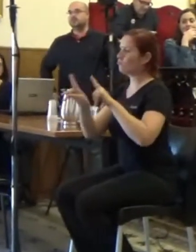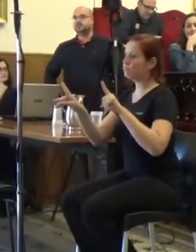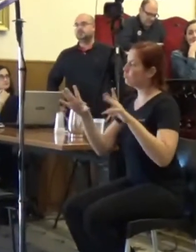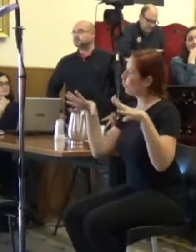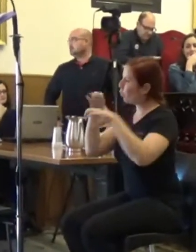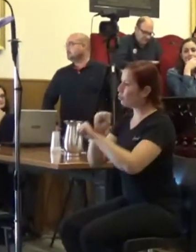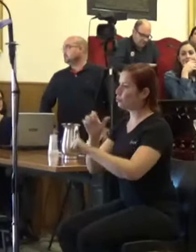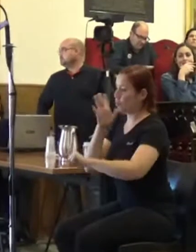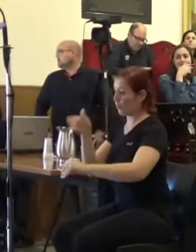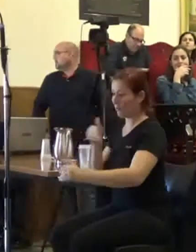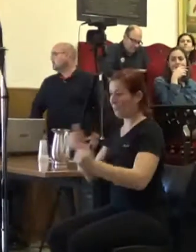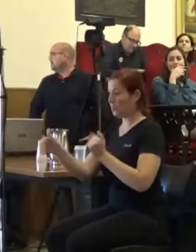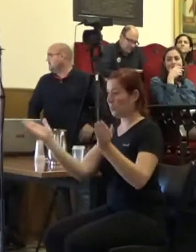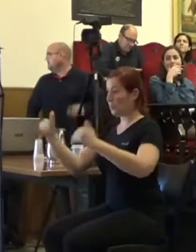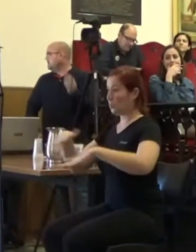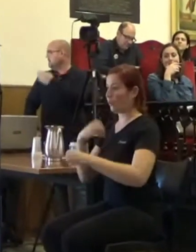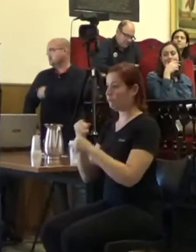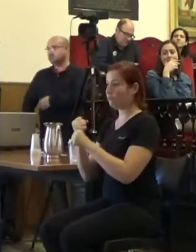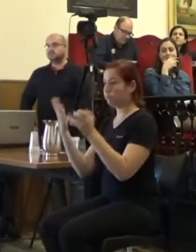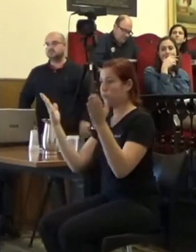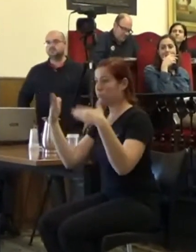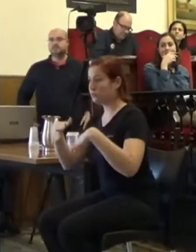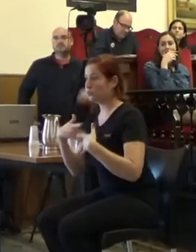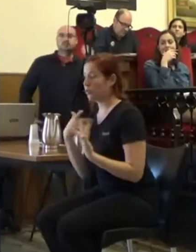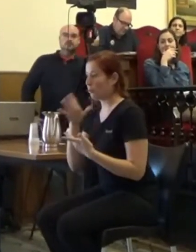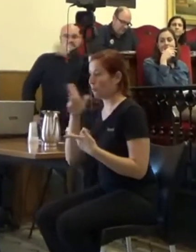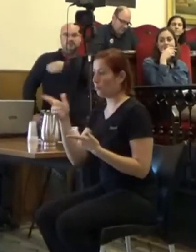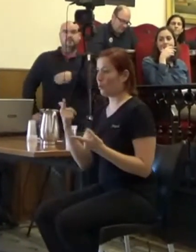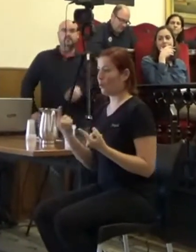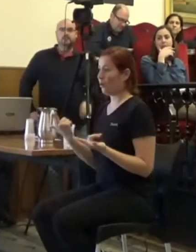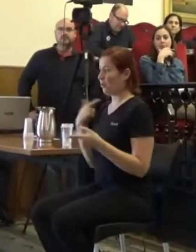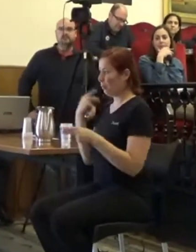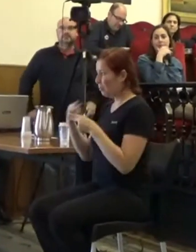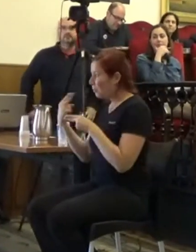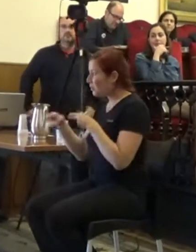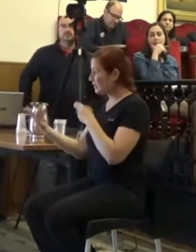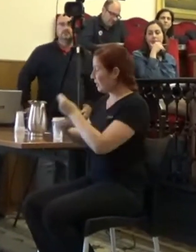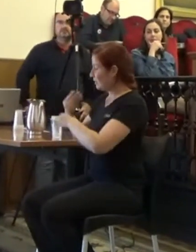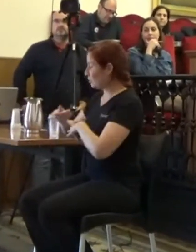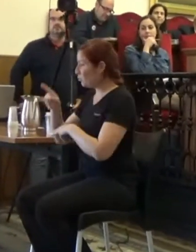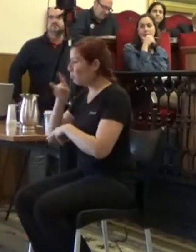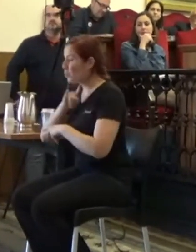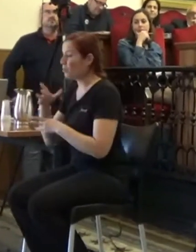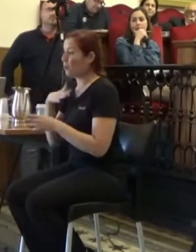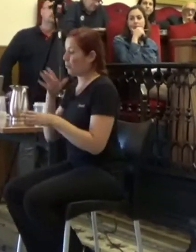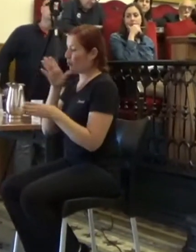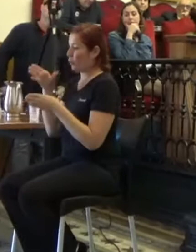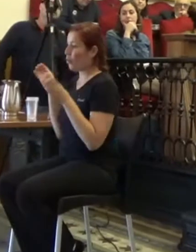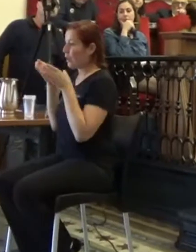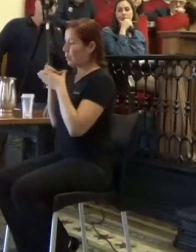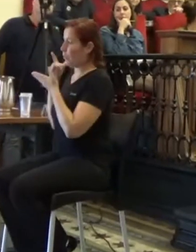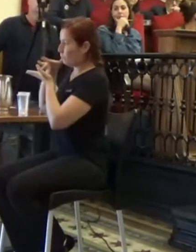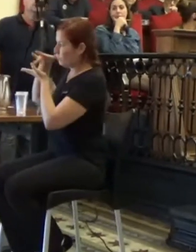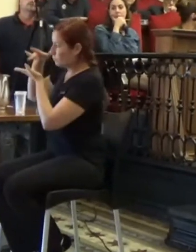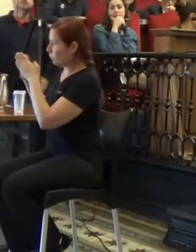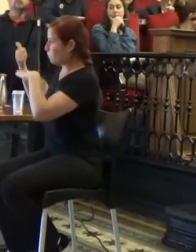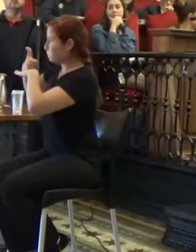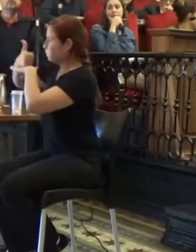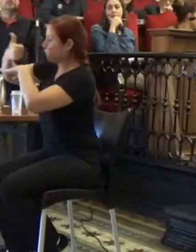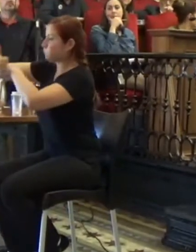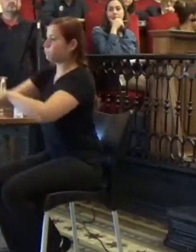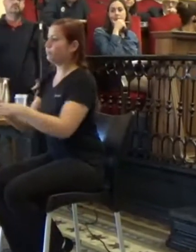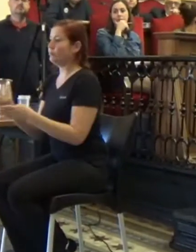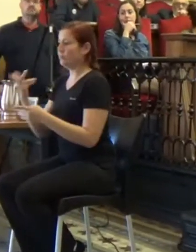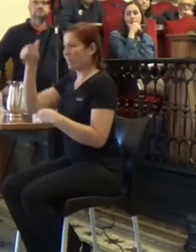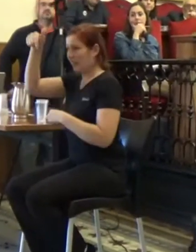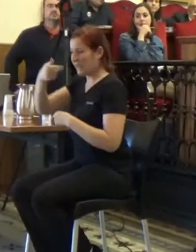por el que trabajar mientras sufrimos las consecuencias de las fracasadas políticas llevadas a cabo por los anteriores equipos de gobierno de este municipio, sino de